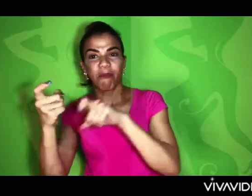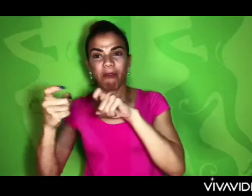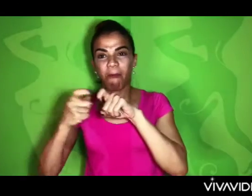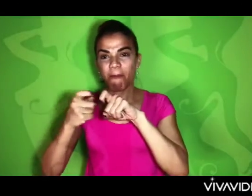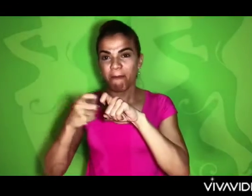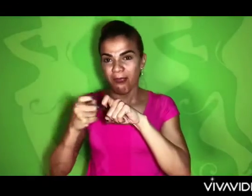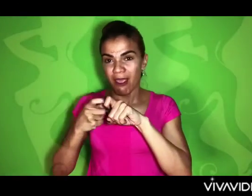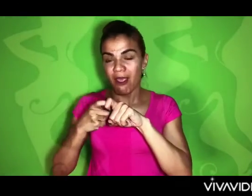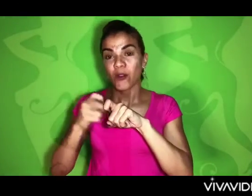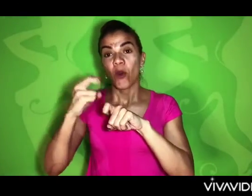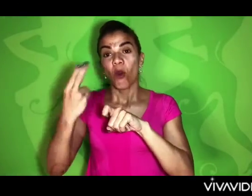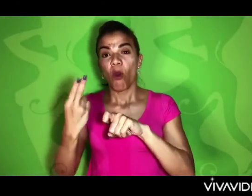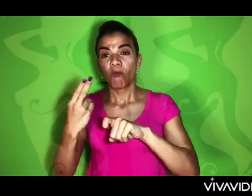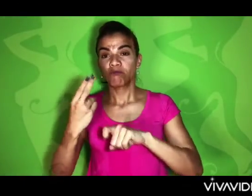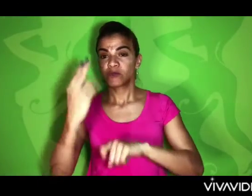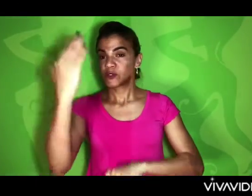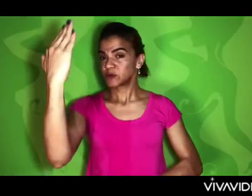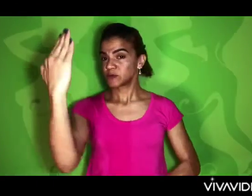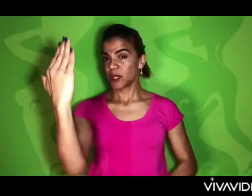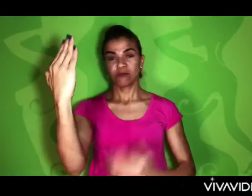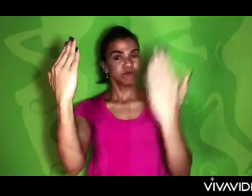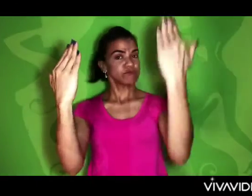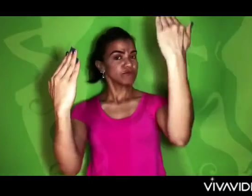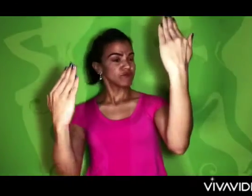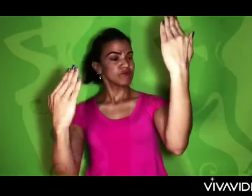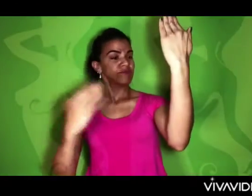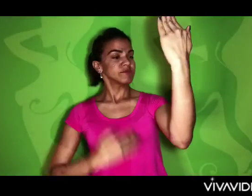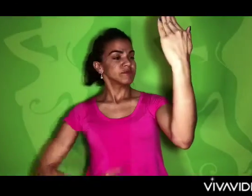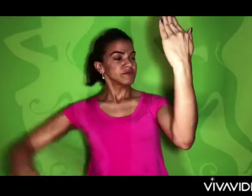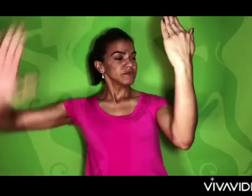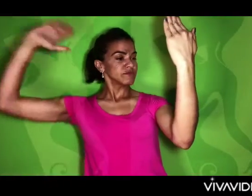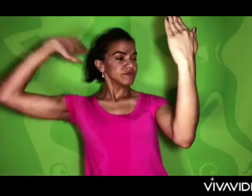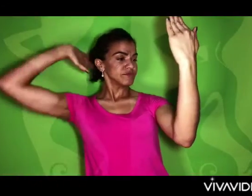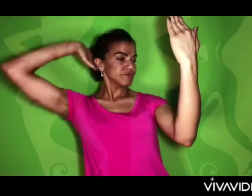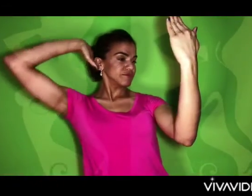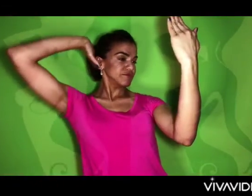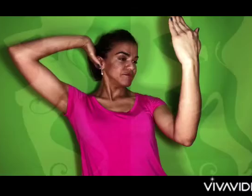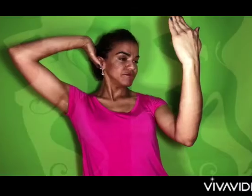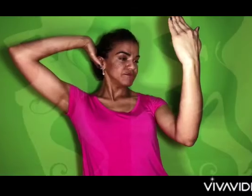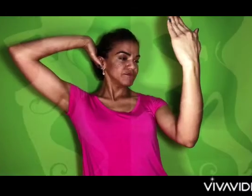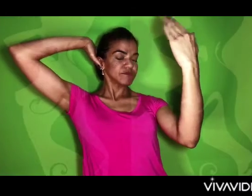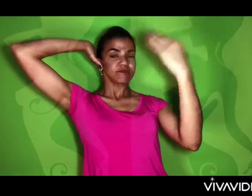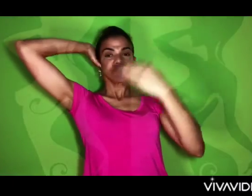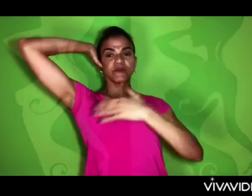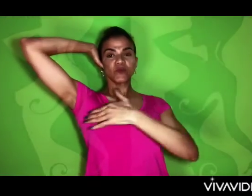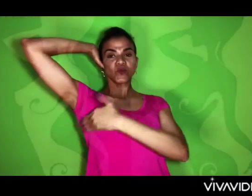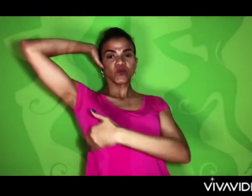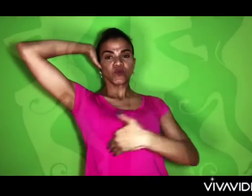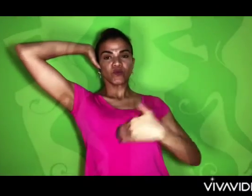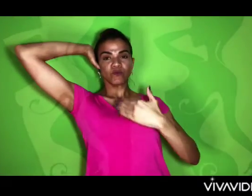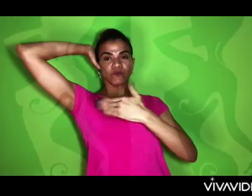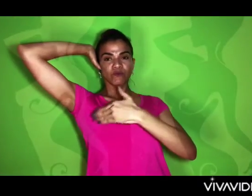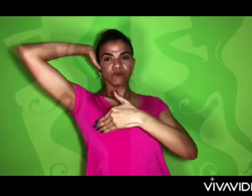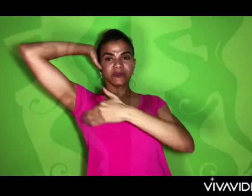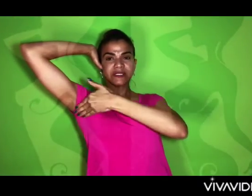que todas nós possamos estar procurando os médicos ou também realizando em casa o auto-exame da mama